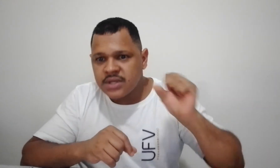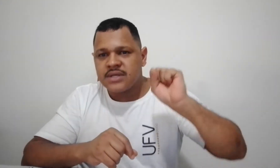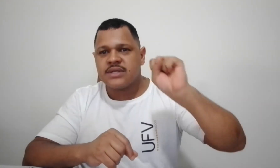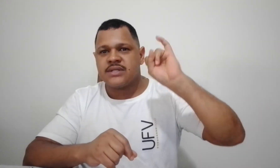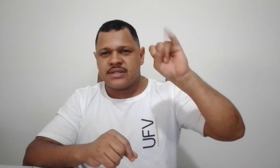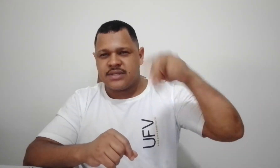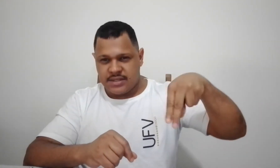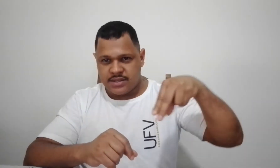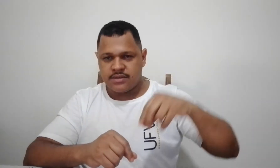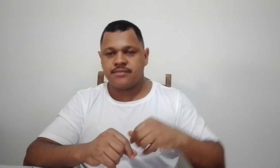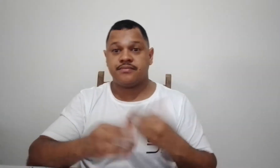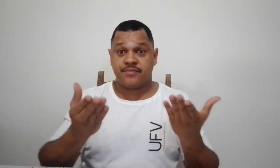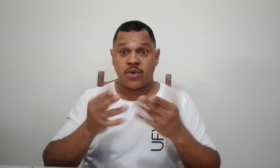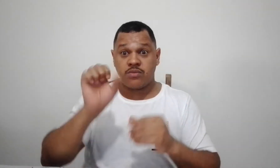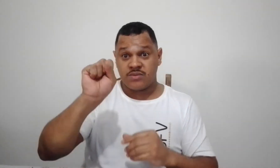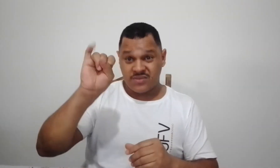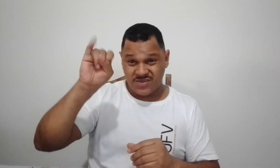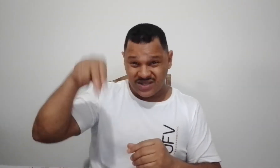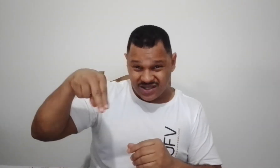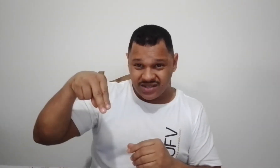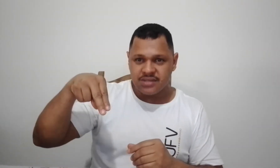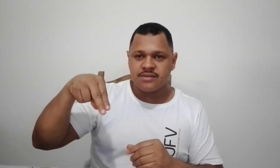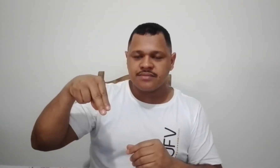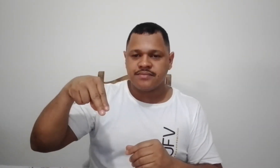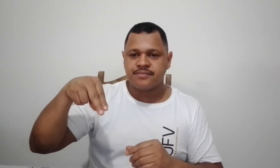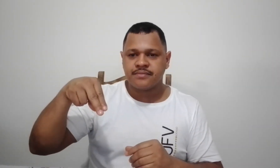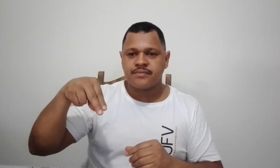dessa senoide, ou na prática, o valor de pico, ele é o